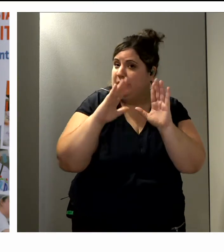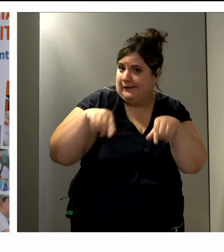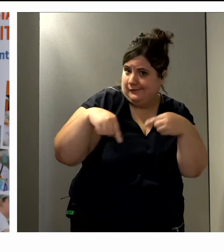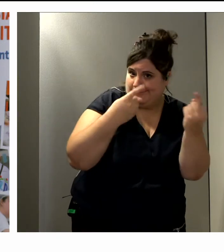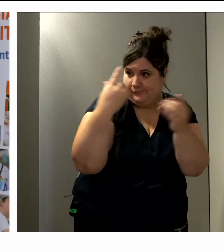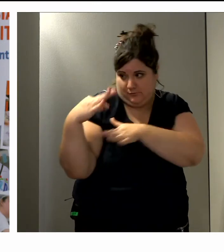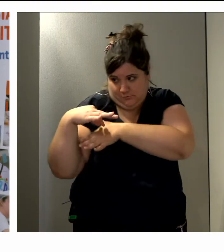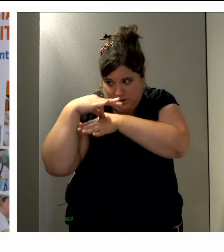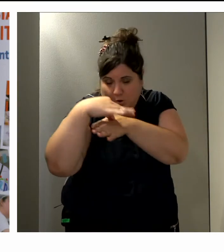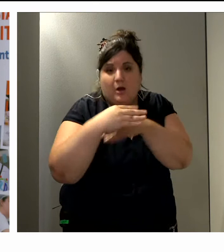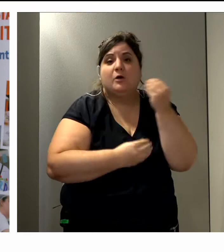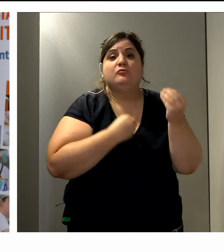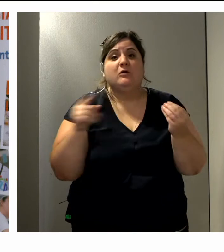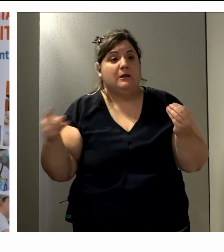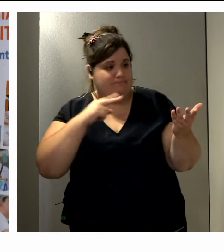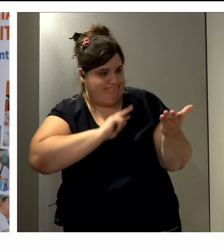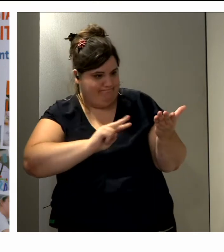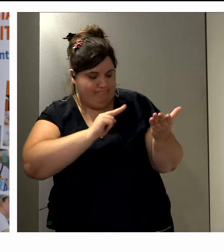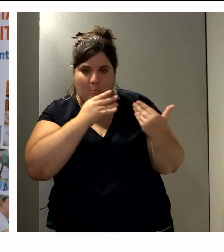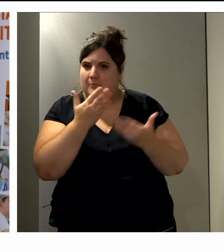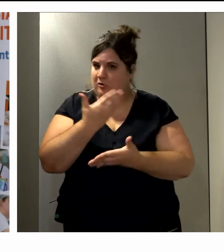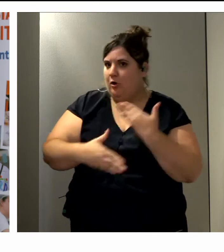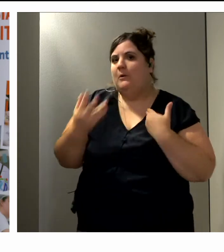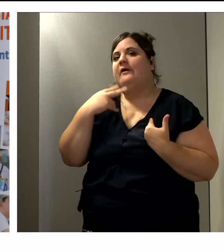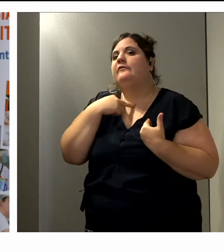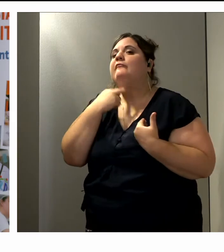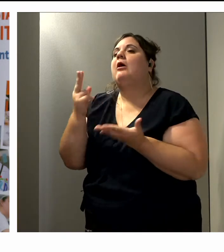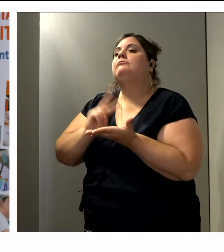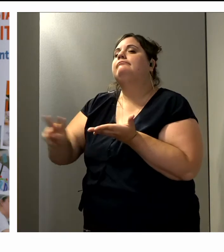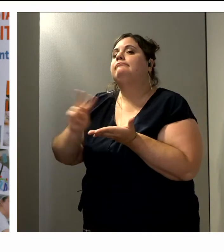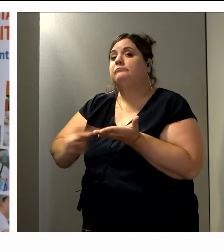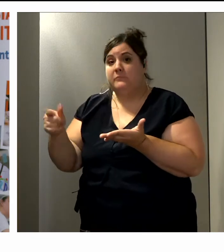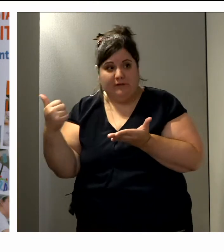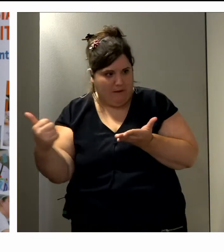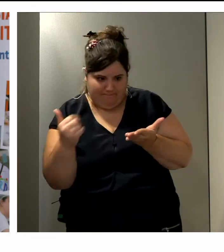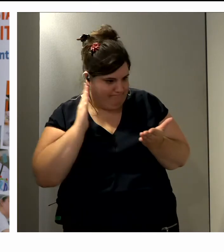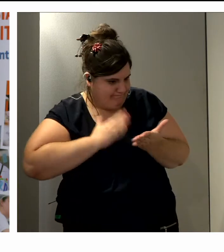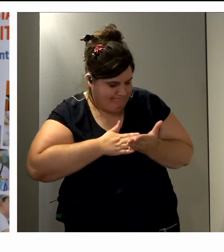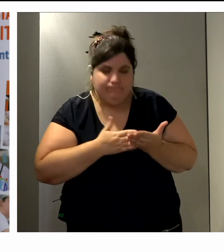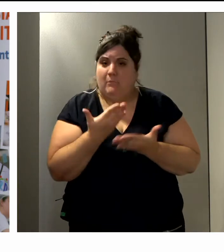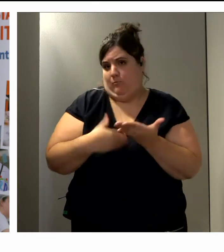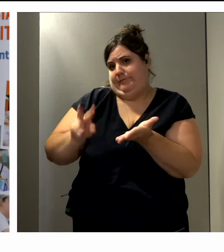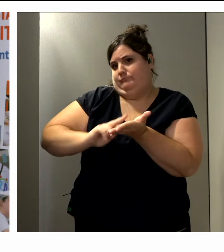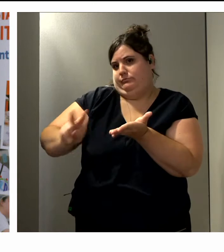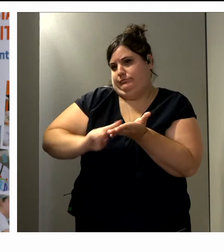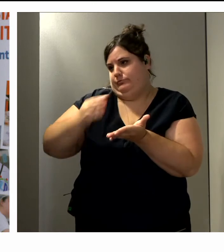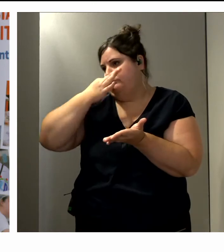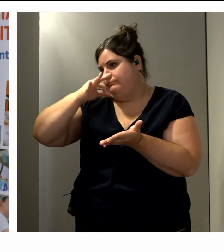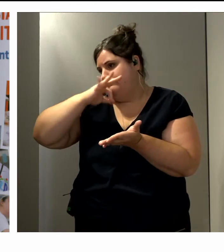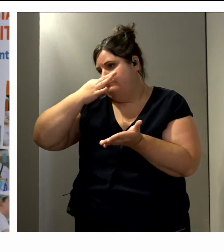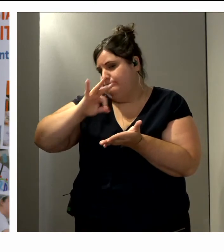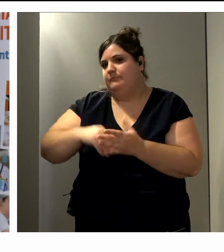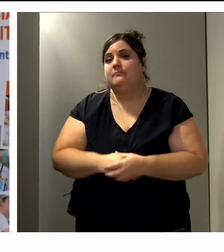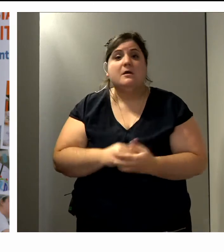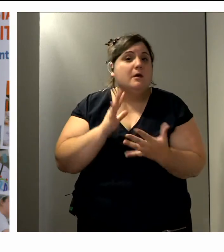faire la lectrice pour lire les livres pour elle qu'elle ne pouvait pas lire, et l'accompagner sur